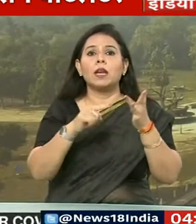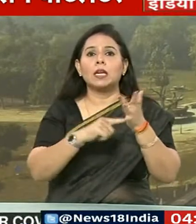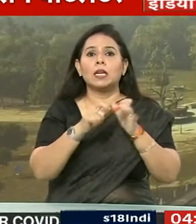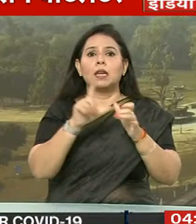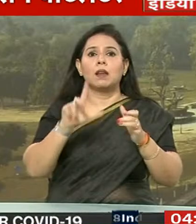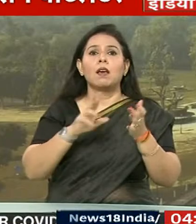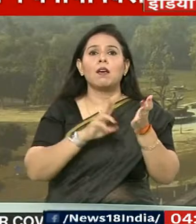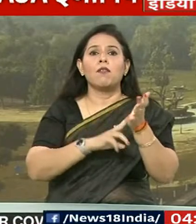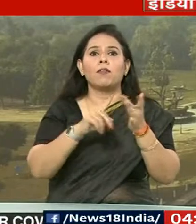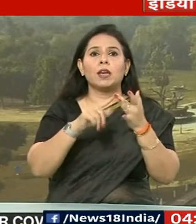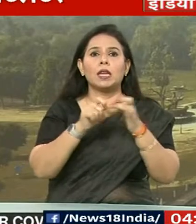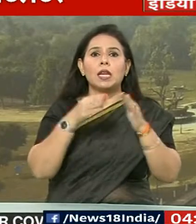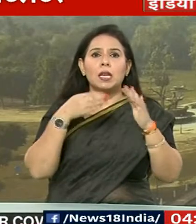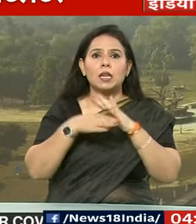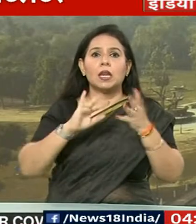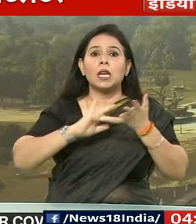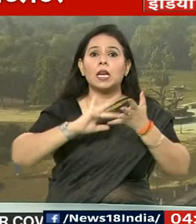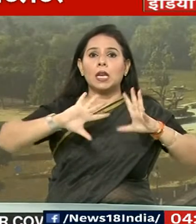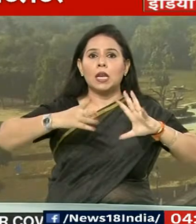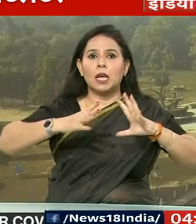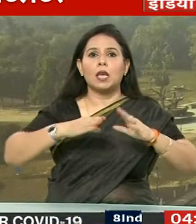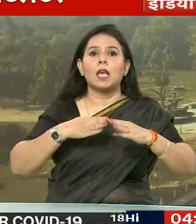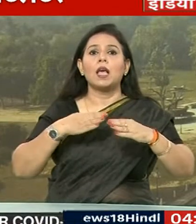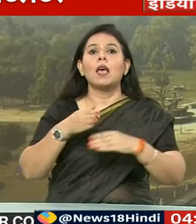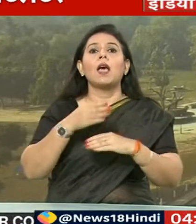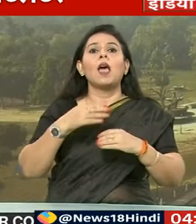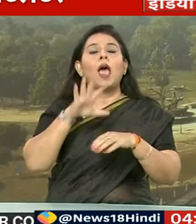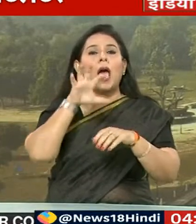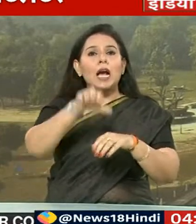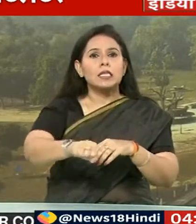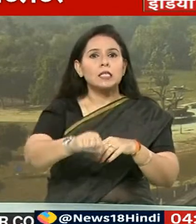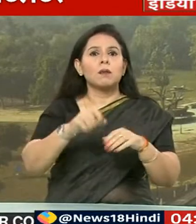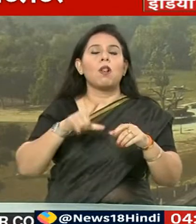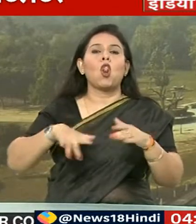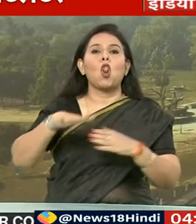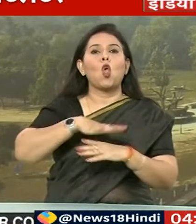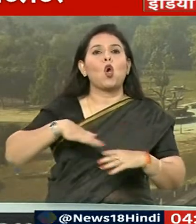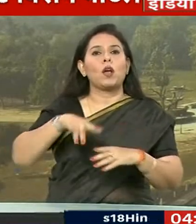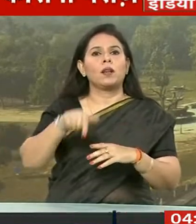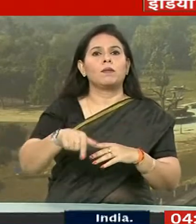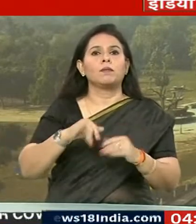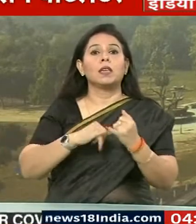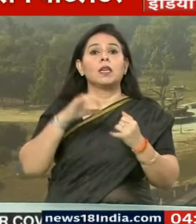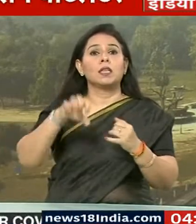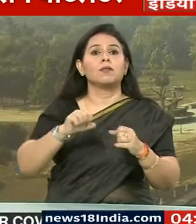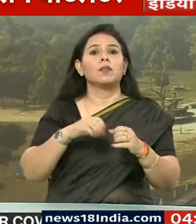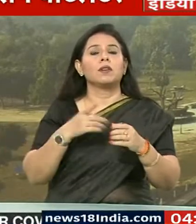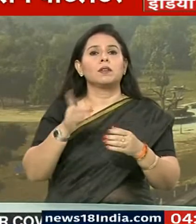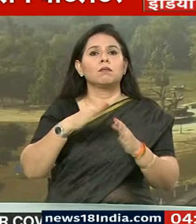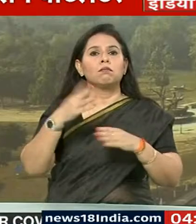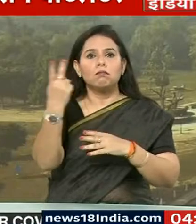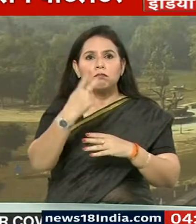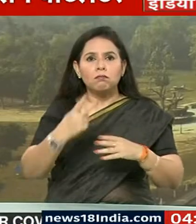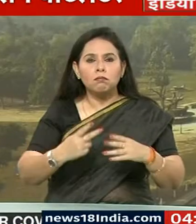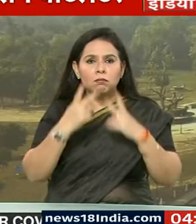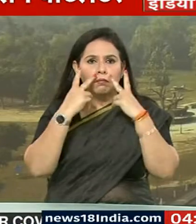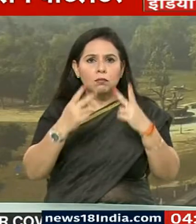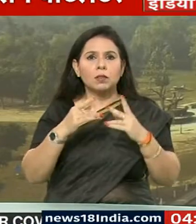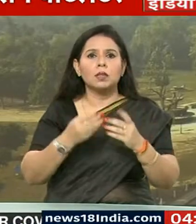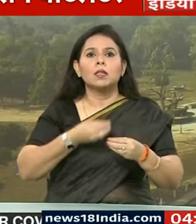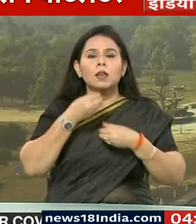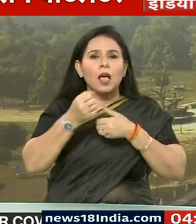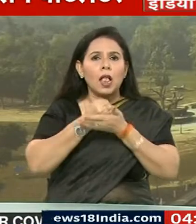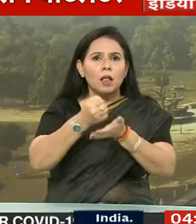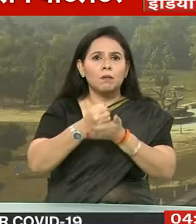और वेंटिलेटर इंटरवेंशन टेक्नोलॉजी एक्सेसिबल लोकली. द डिवाइस इज डिजाइन टू ट्रीट पेशेंट्स